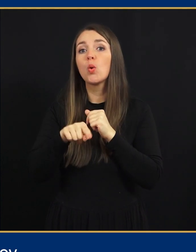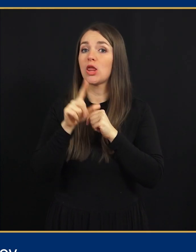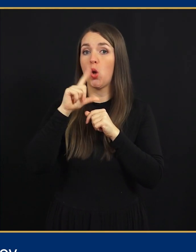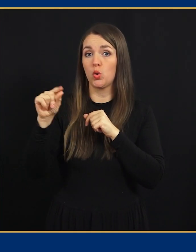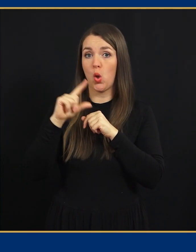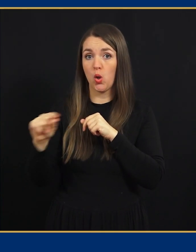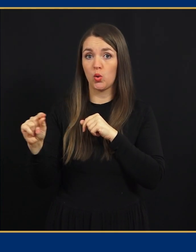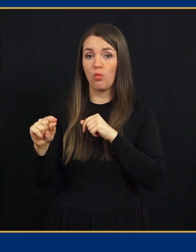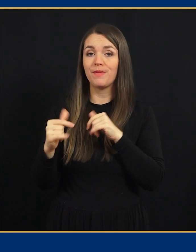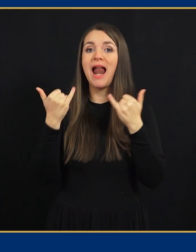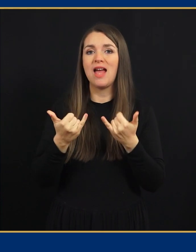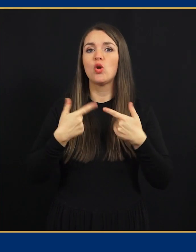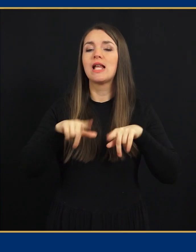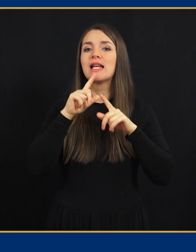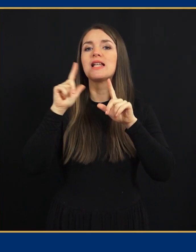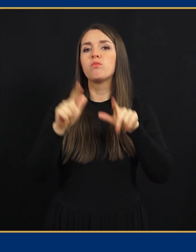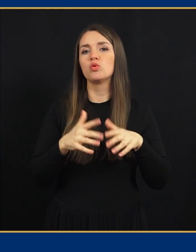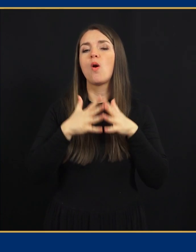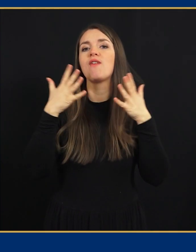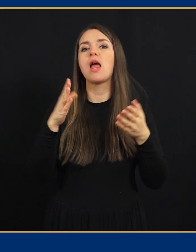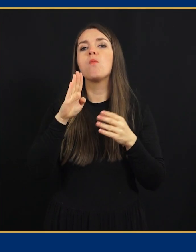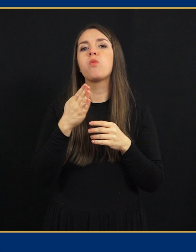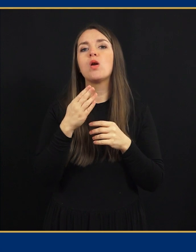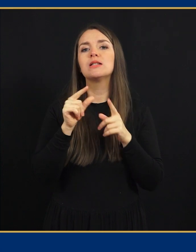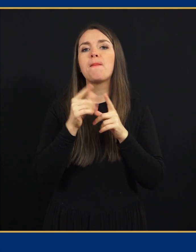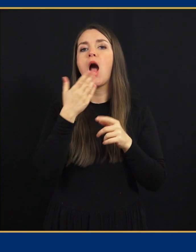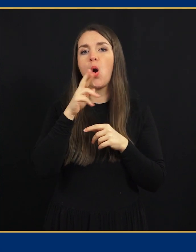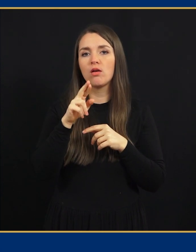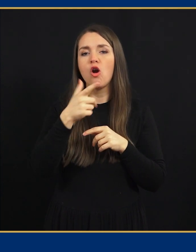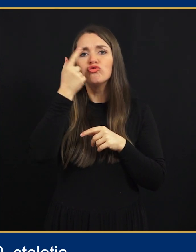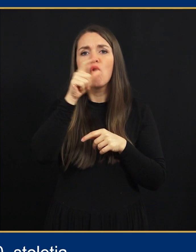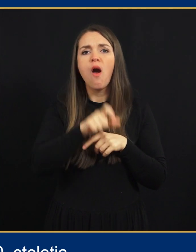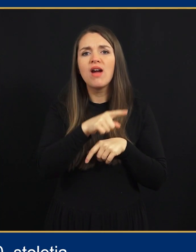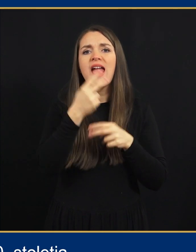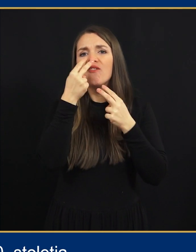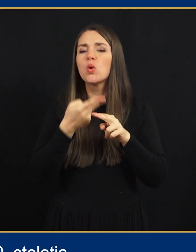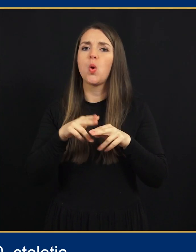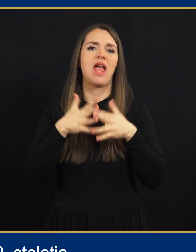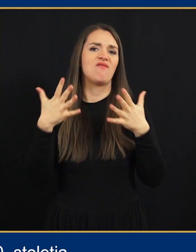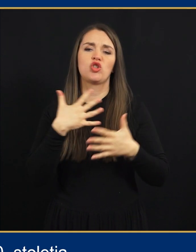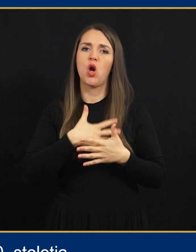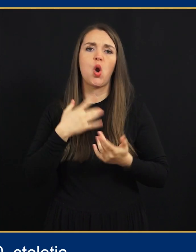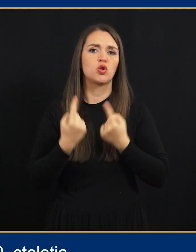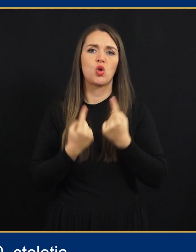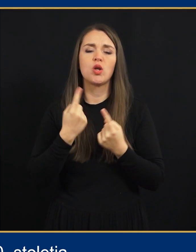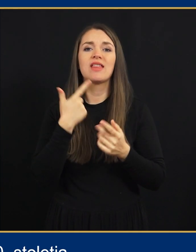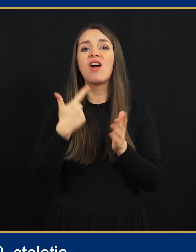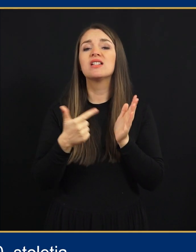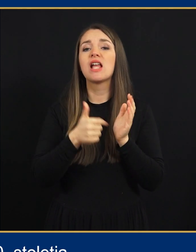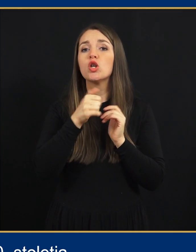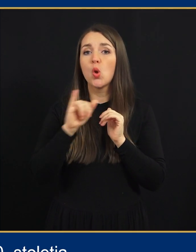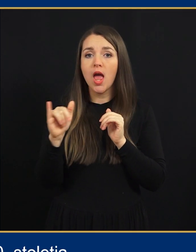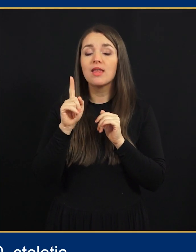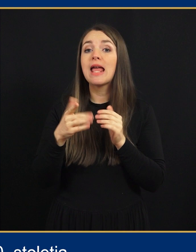odhodov. Letos nas je zapustil veliki Boris Pahor, človek, ki je videl največje strahote 20.